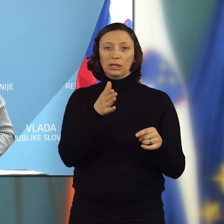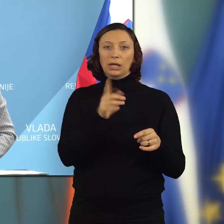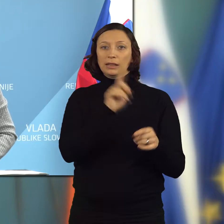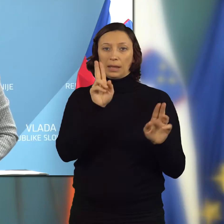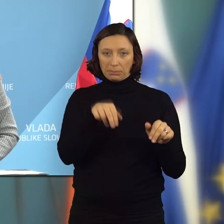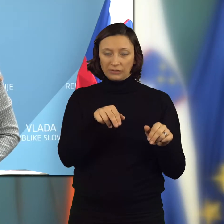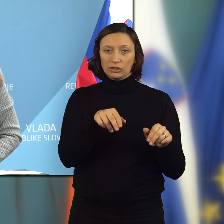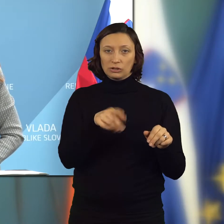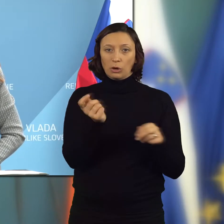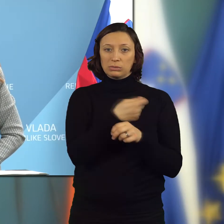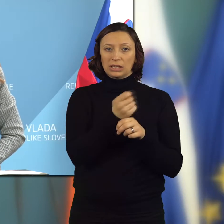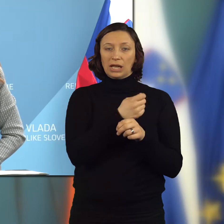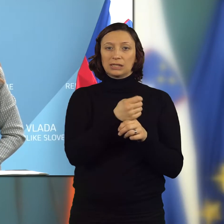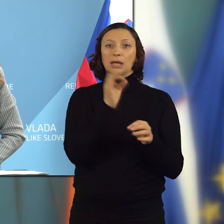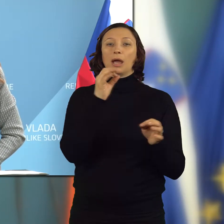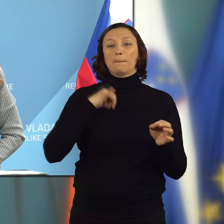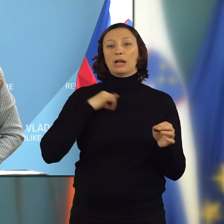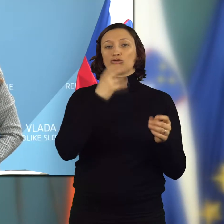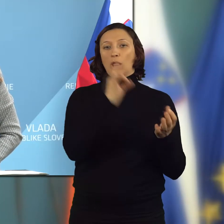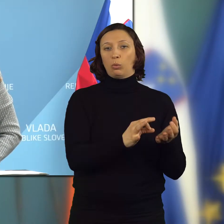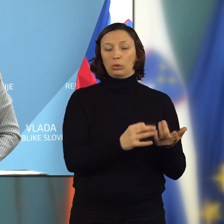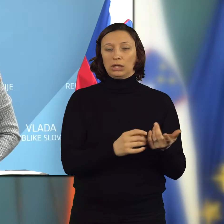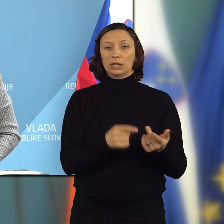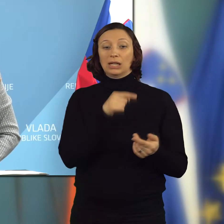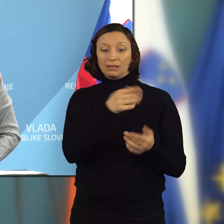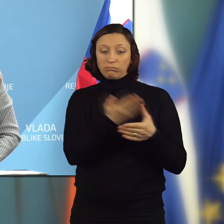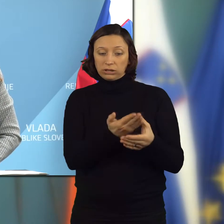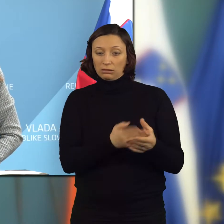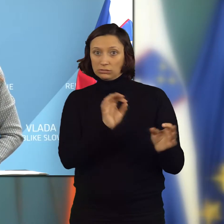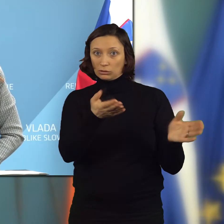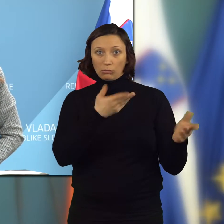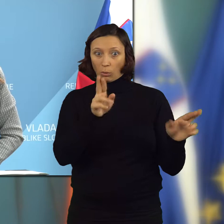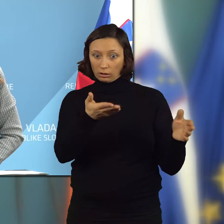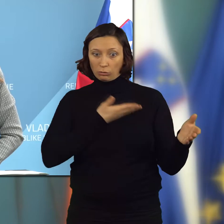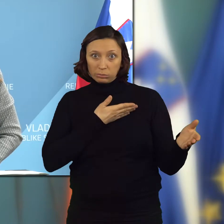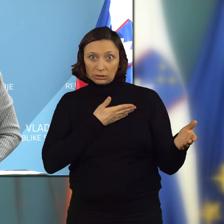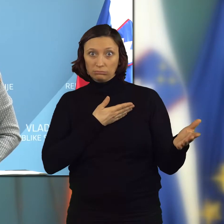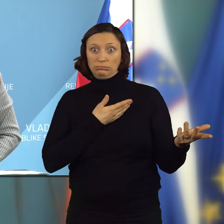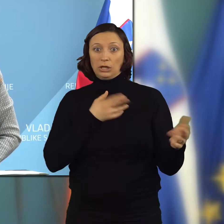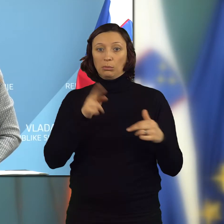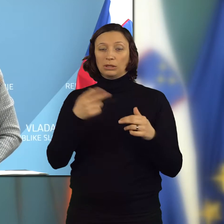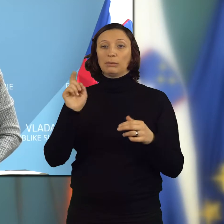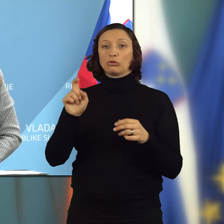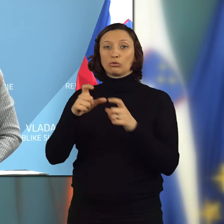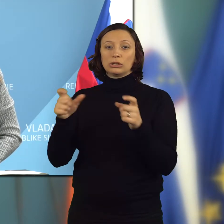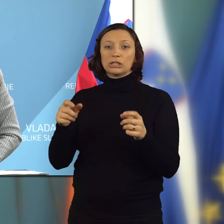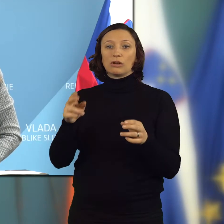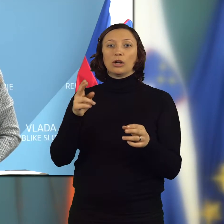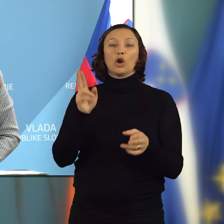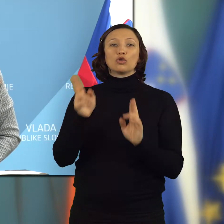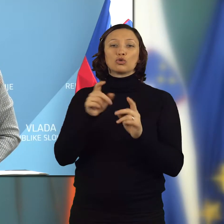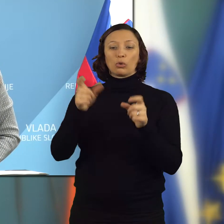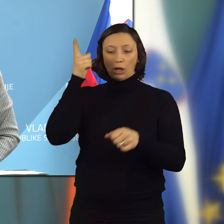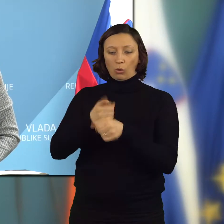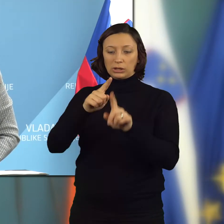so bile morebitne nepravilnosti ob sanaciji bančne luknje. Ta gradiva se niso dala dobiti in potem je tožilstvo na podlagi